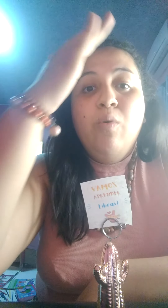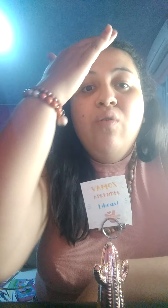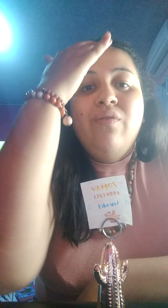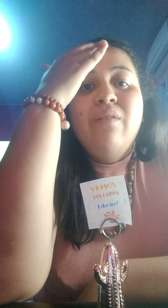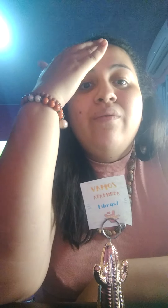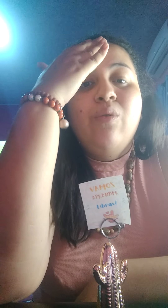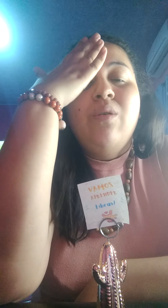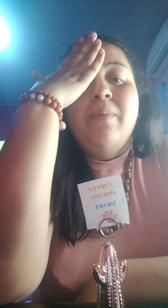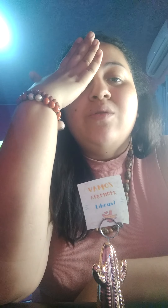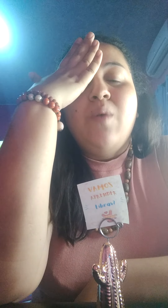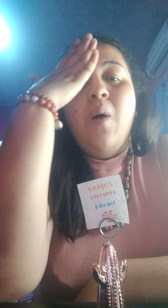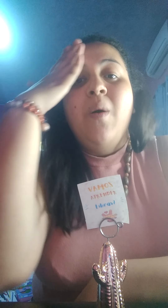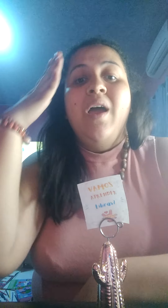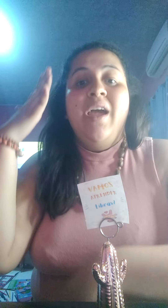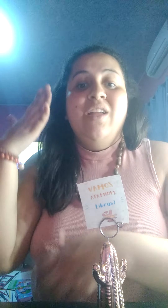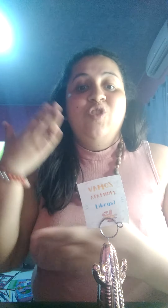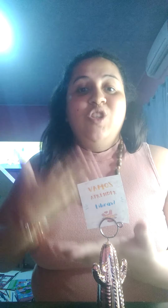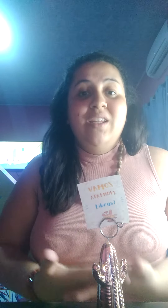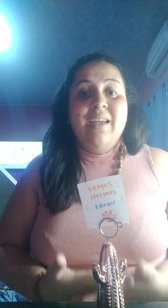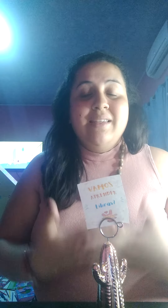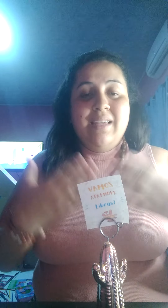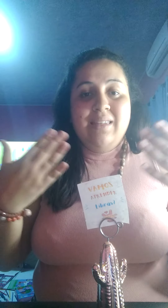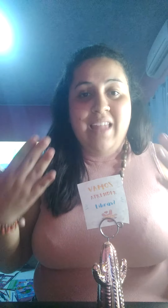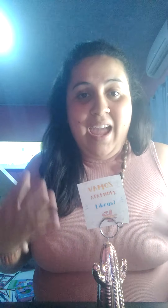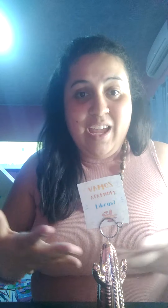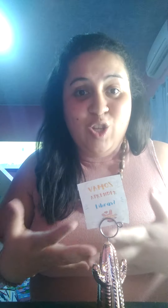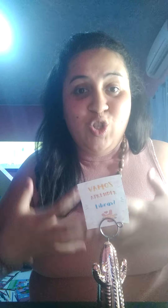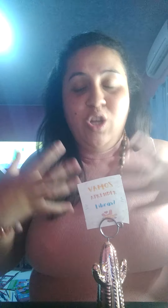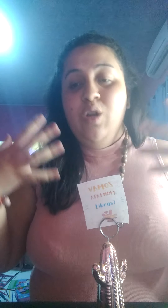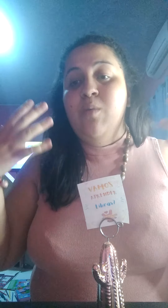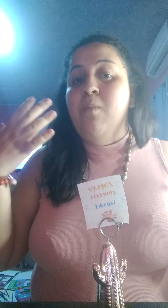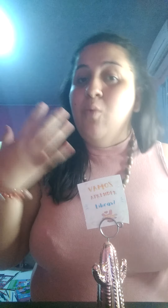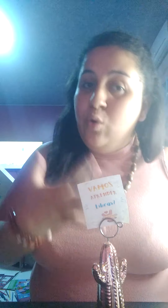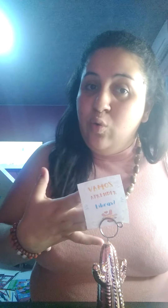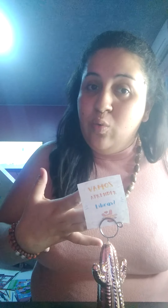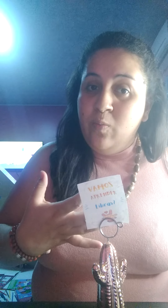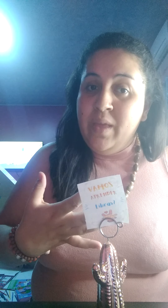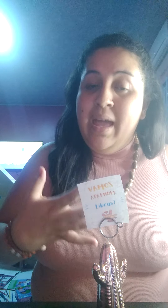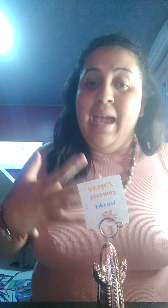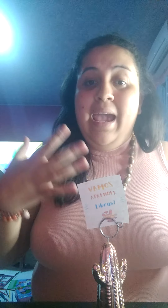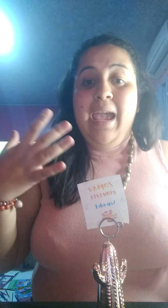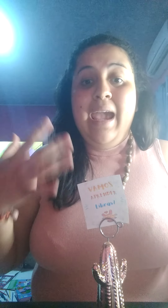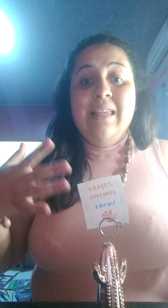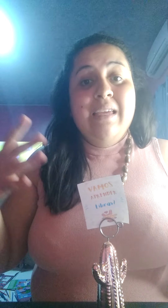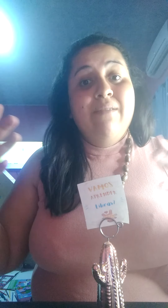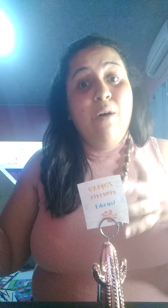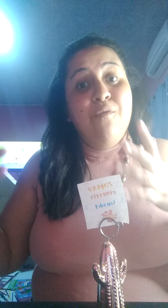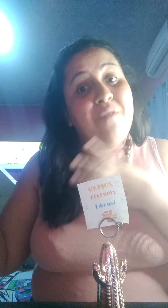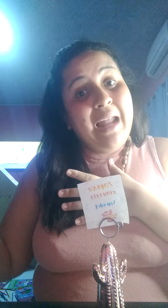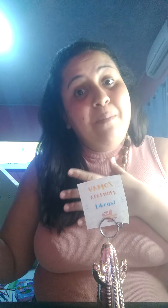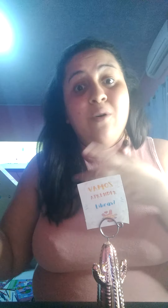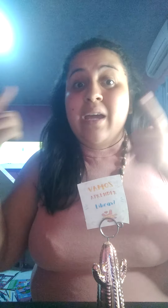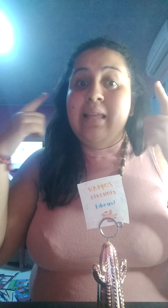por favor, pessoal, tirem essa ideia de mudo. Ele não fala porque ele